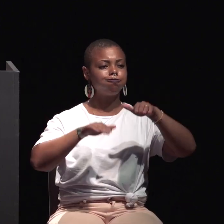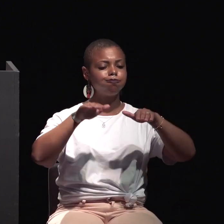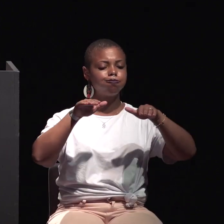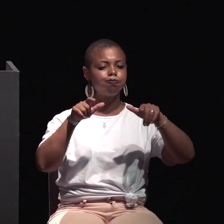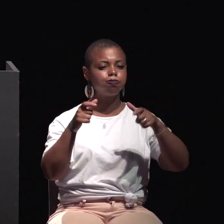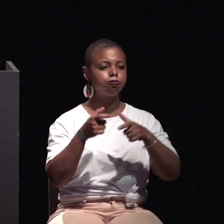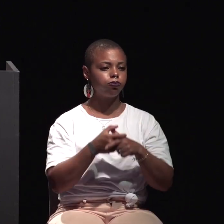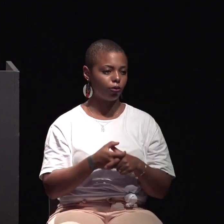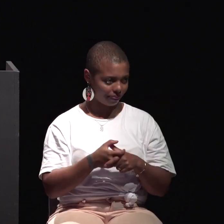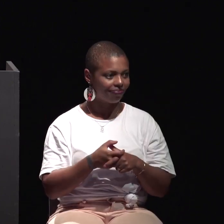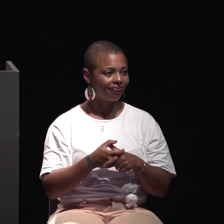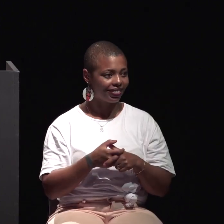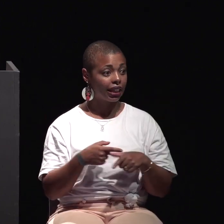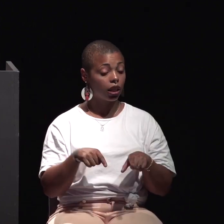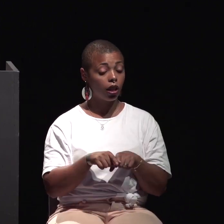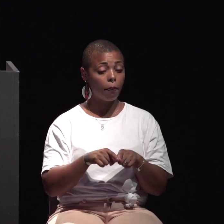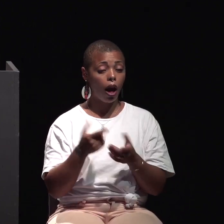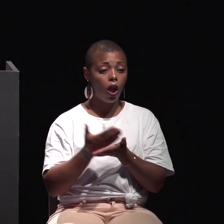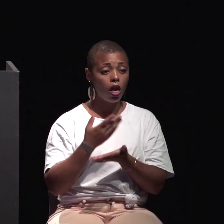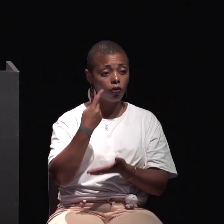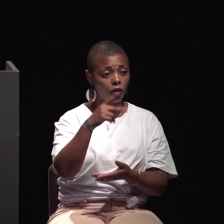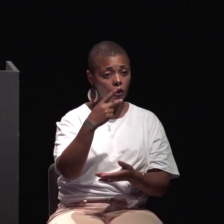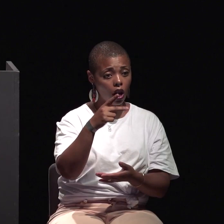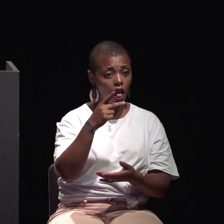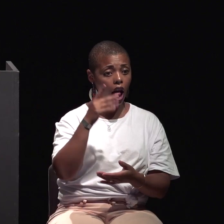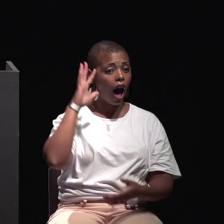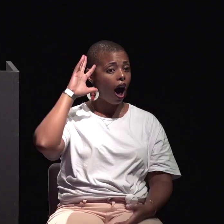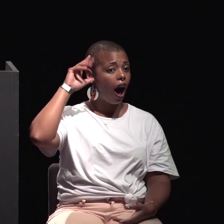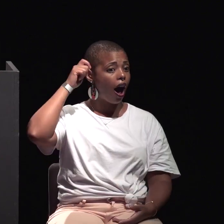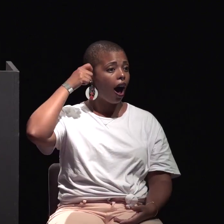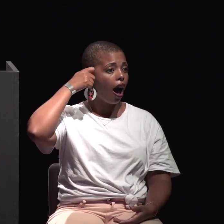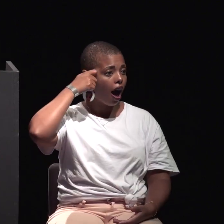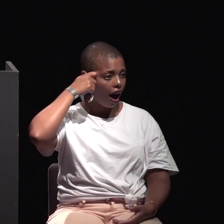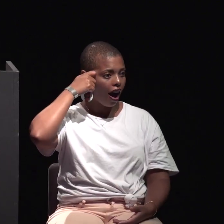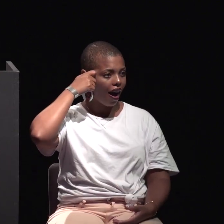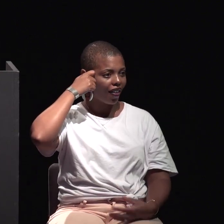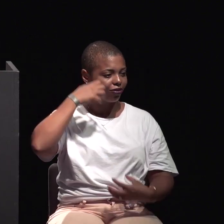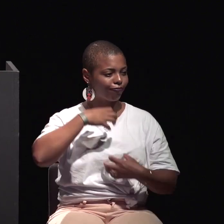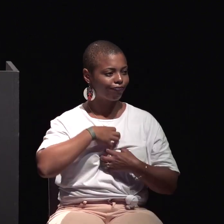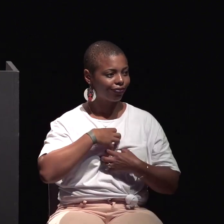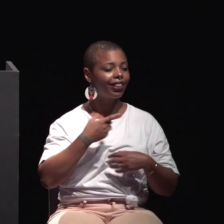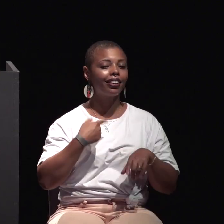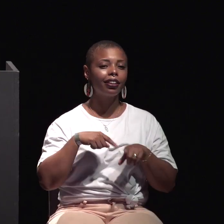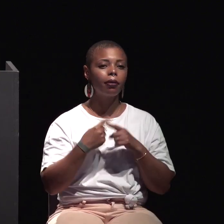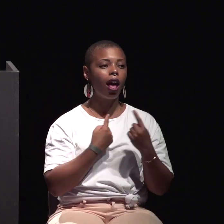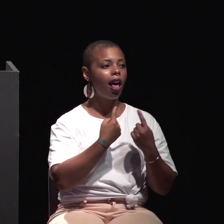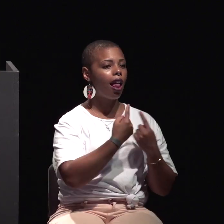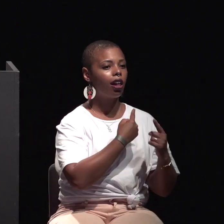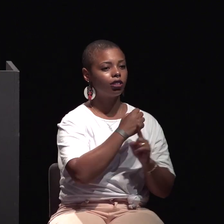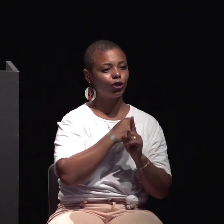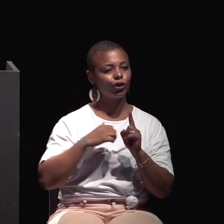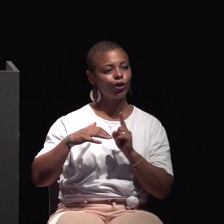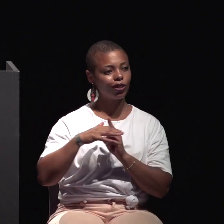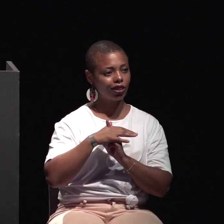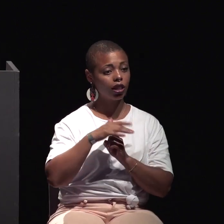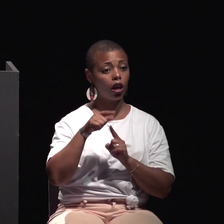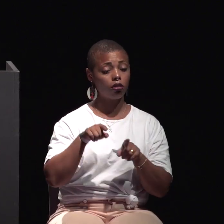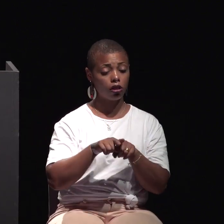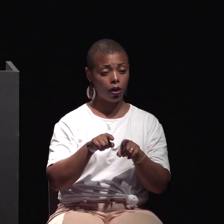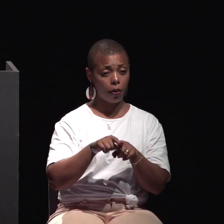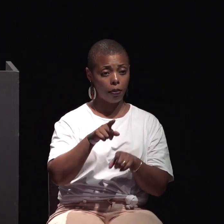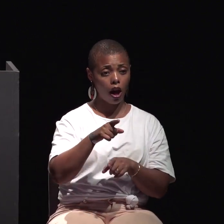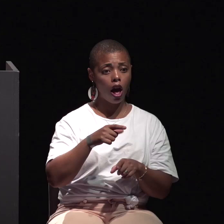o livro Africanidades e Relações Raciais, insumos para políticas públicas na área do